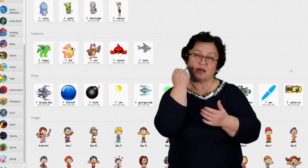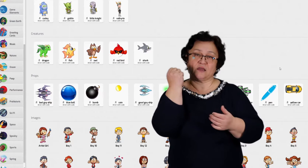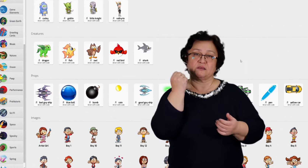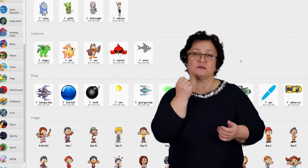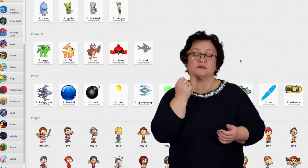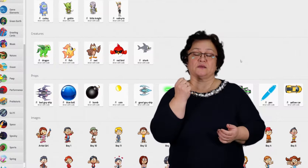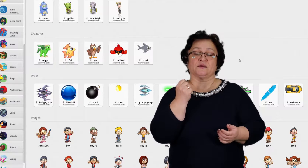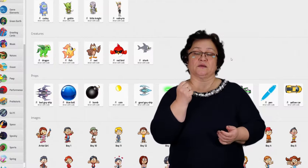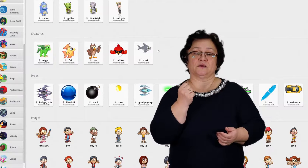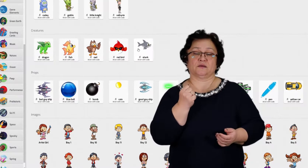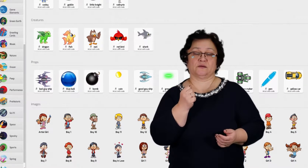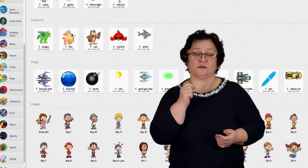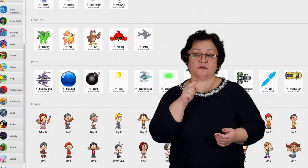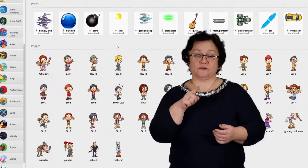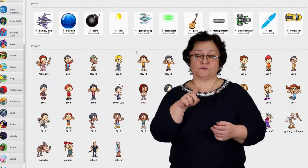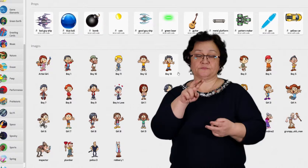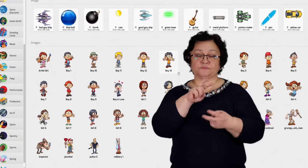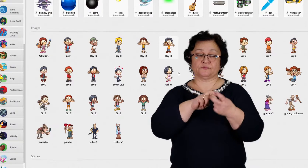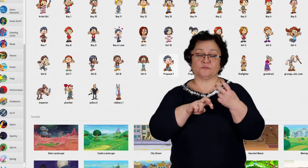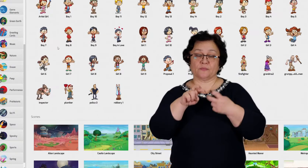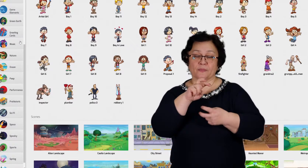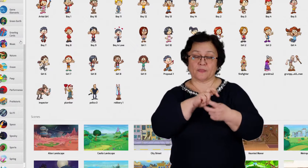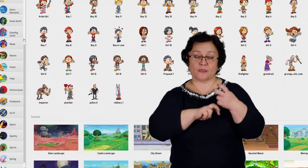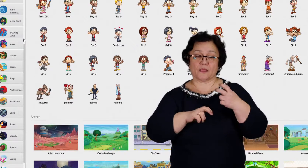Actor Media Library монетку.